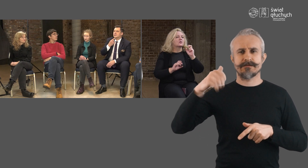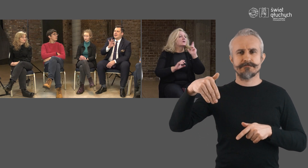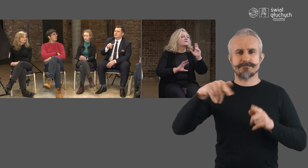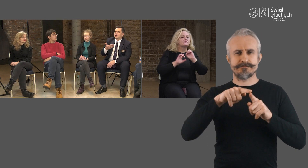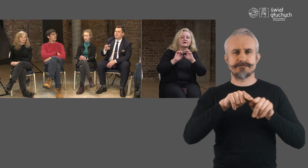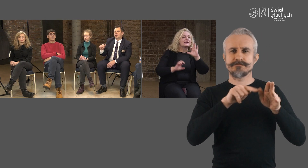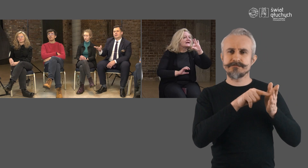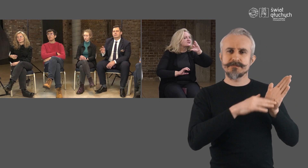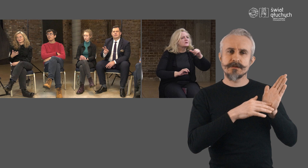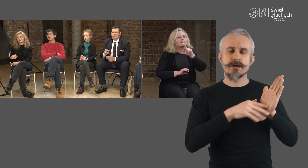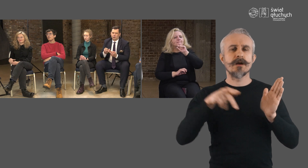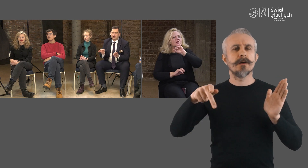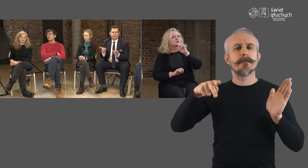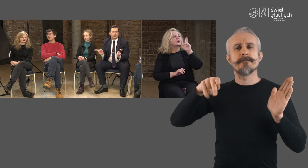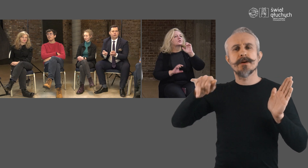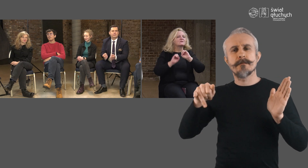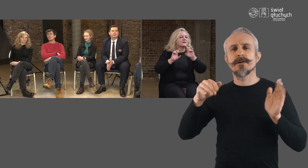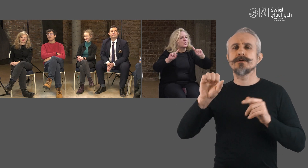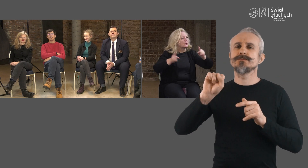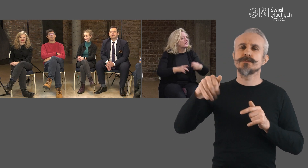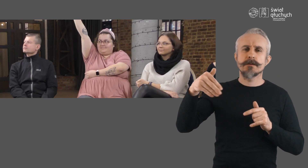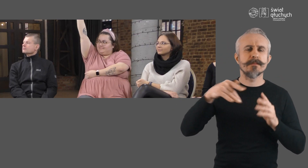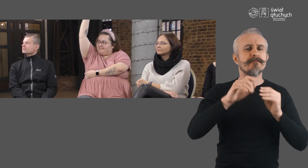co to jest SJM, PJM? Różnica w skrócie.